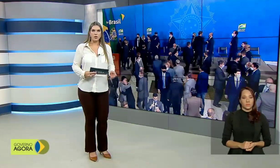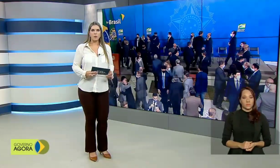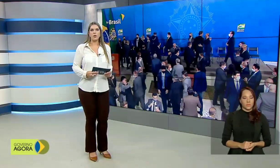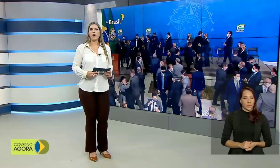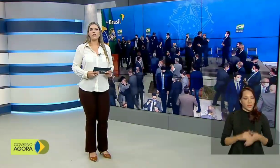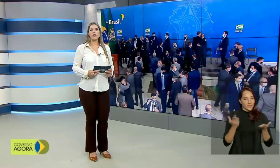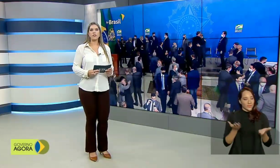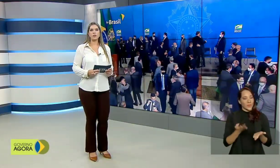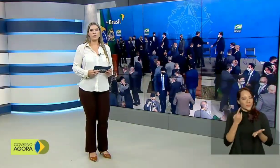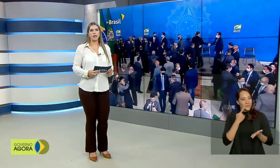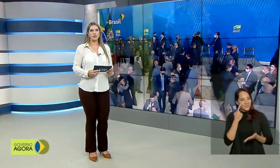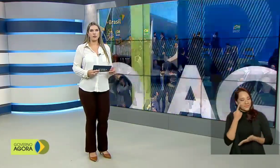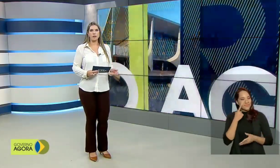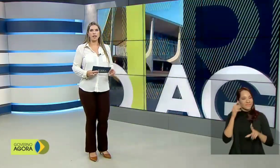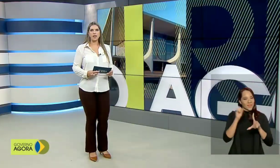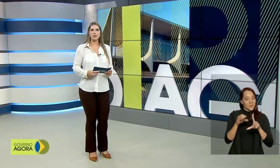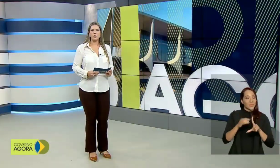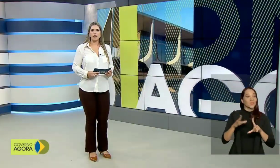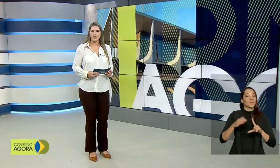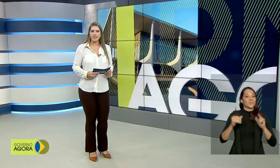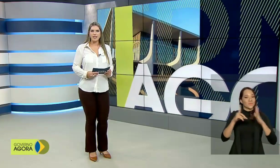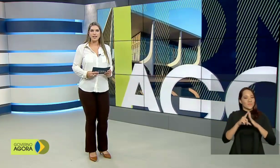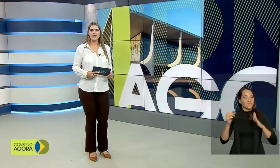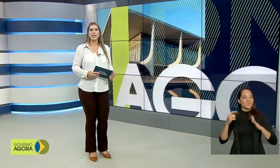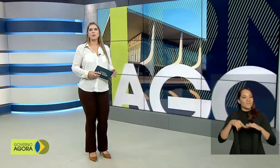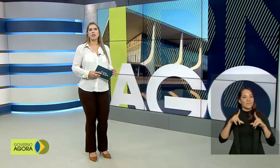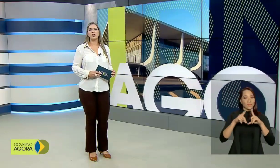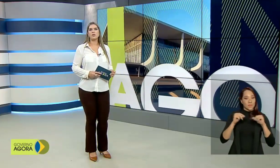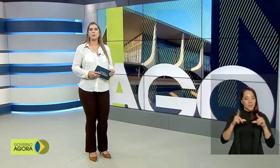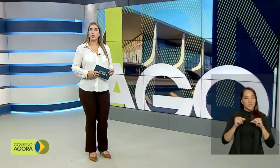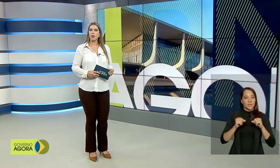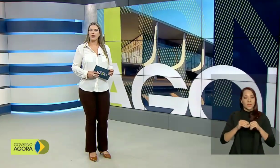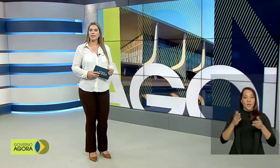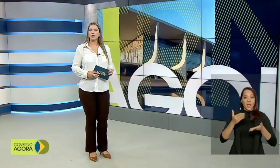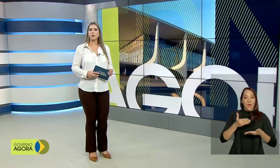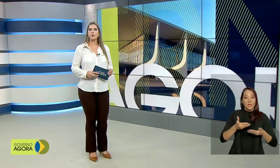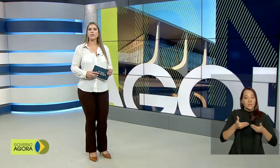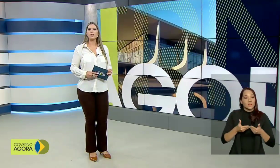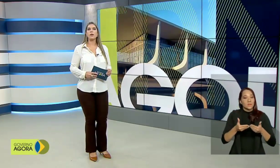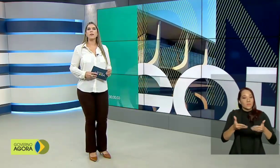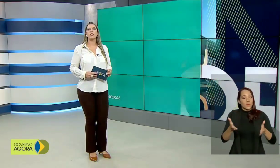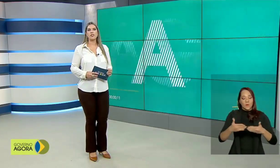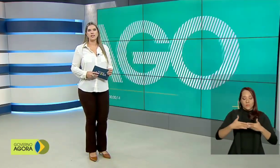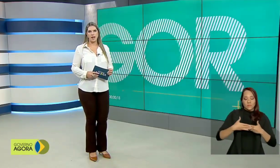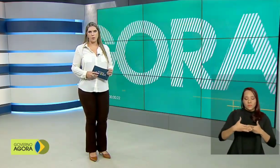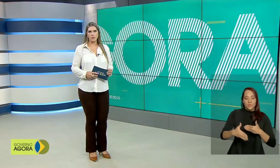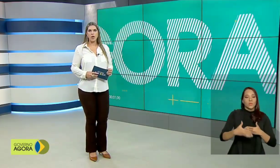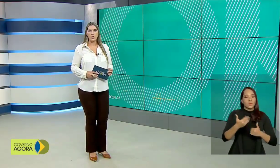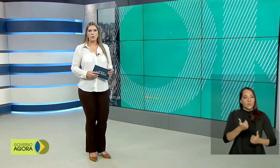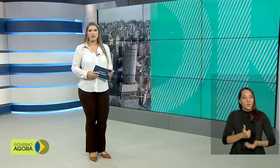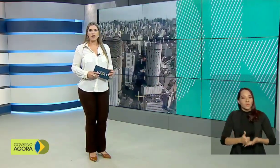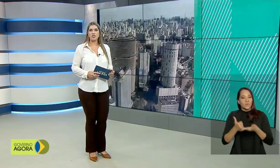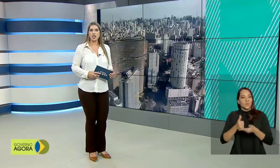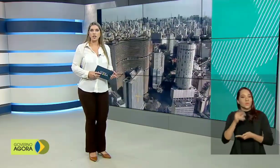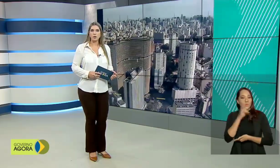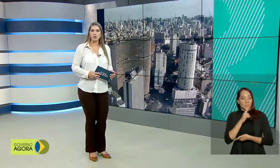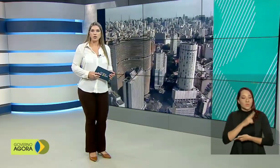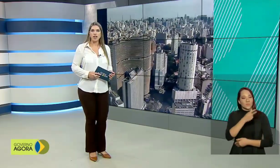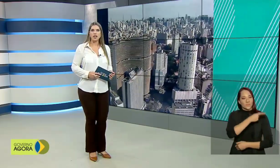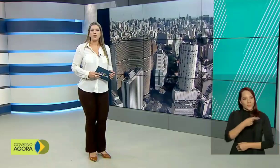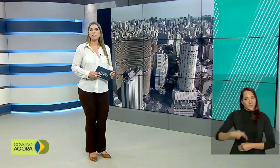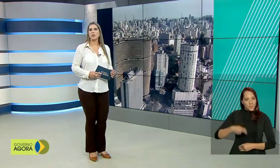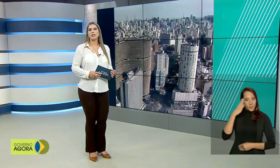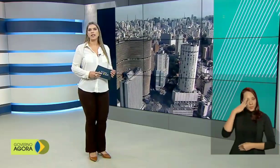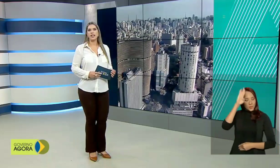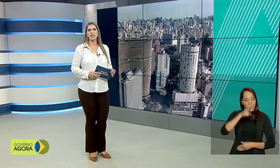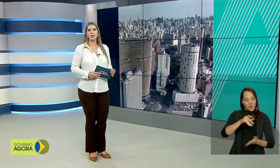Você acompanhou ao vivo do Palácio do Planalto, em Brasília, a cerimônia de prorrogação do auxílio emergencial. O presidente Jair